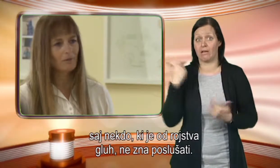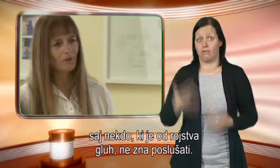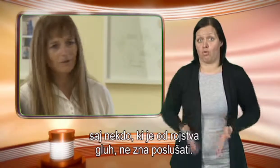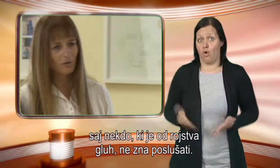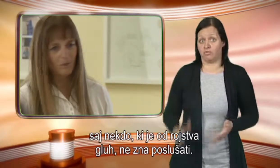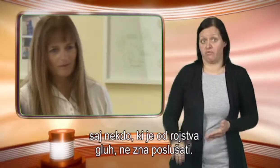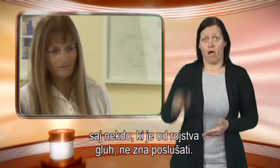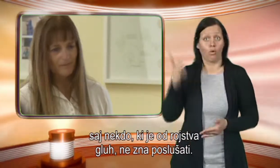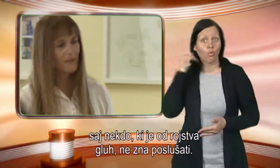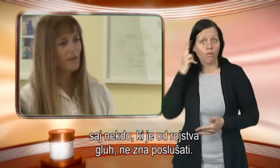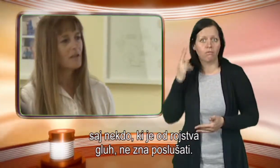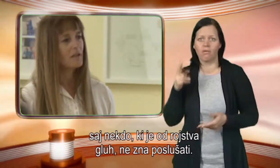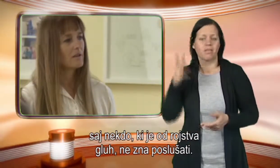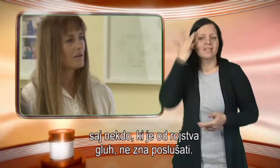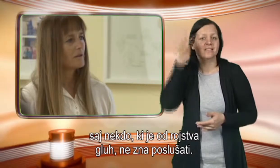poslušati.